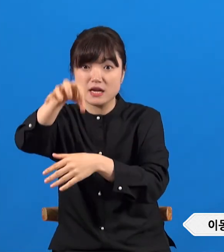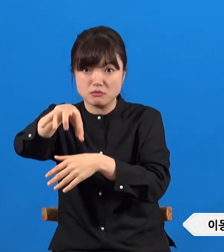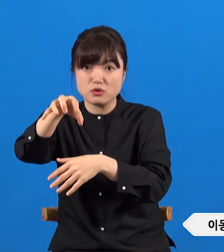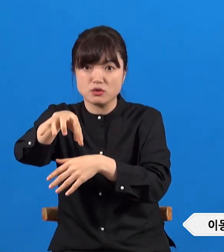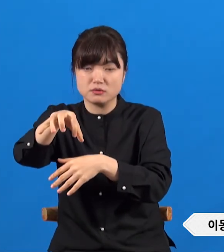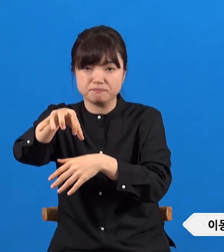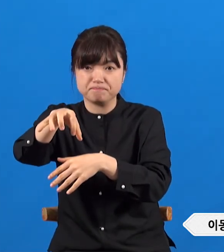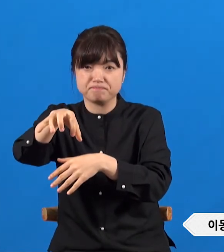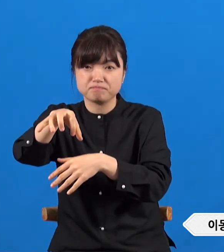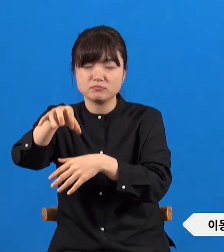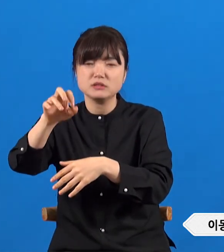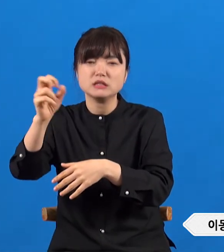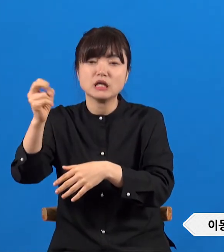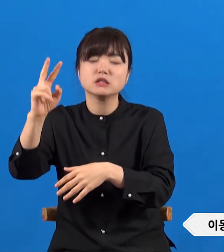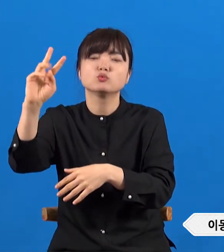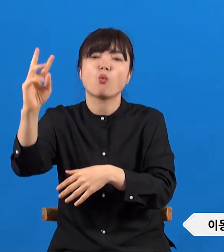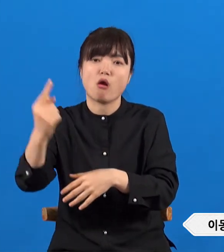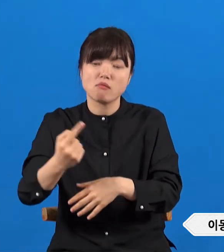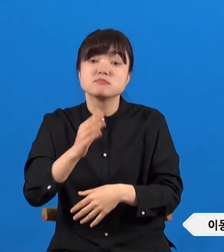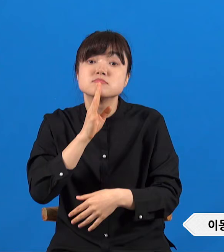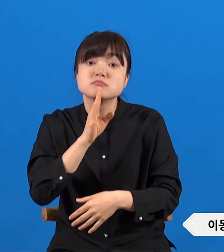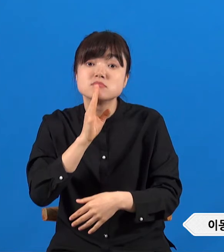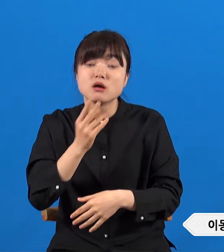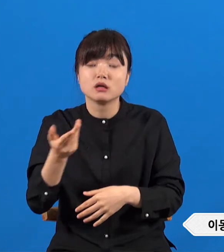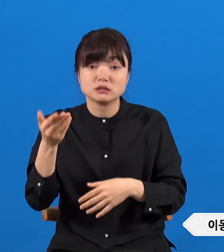예루살렘으로 다시 돌아왔지만